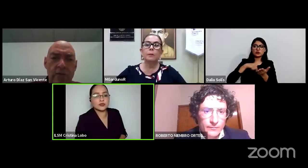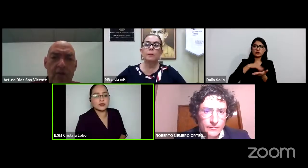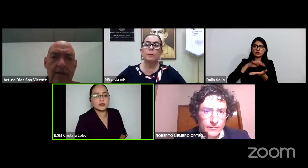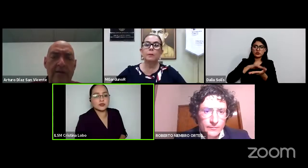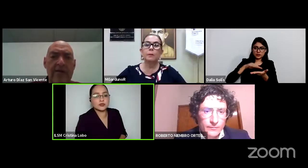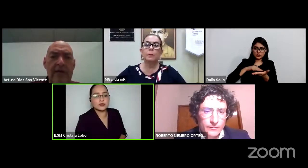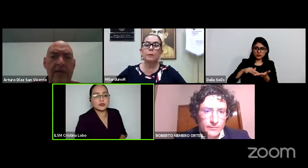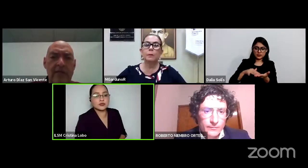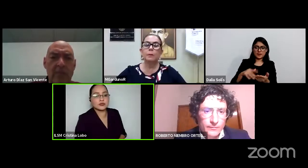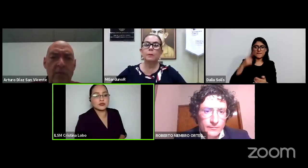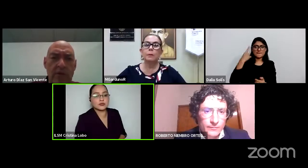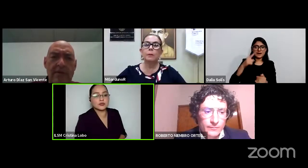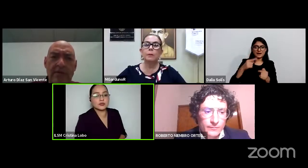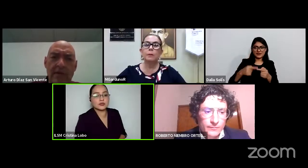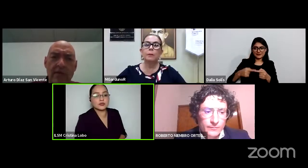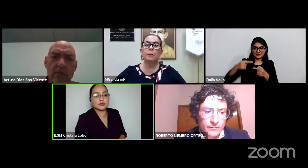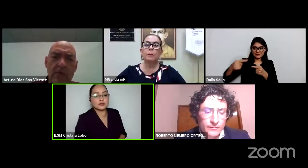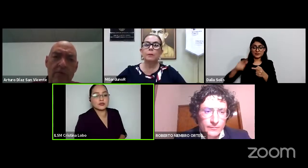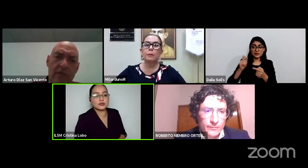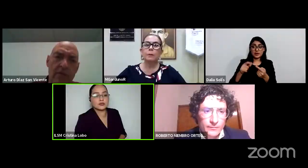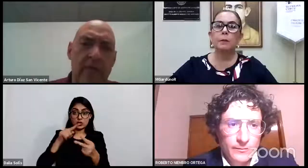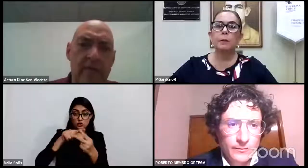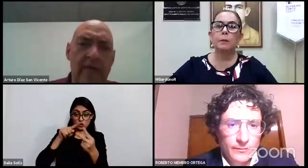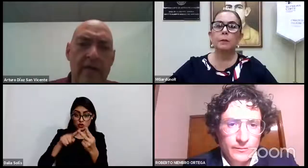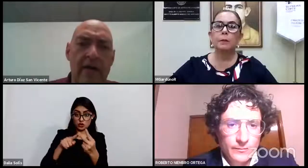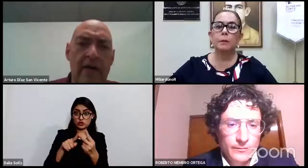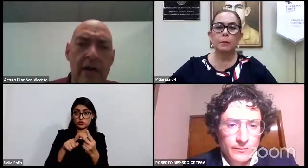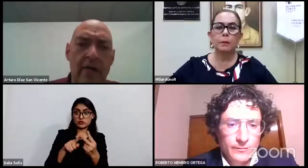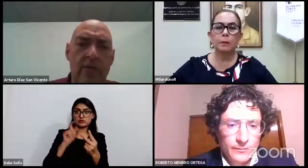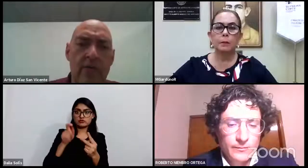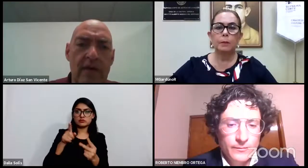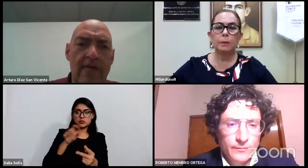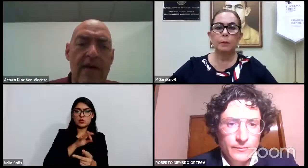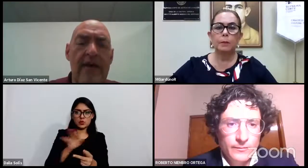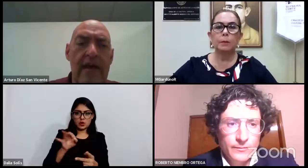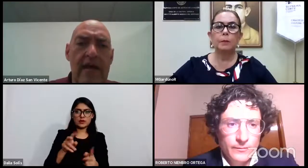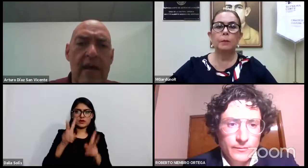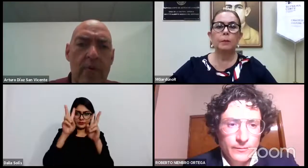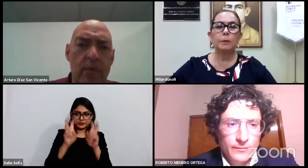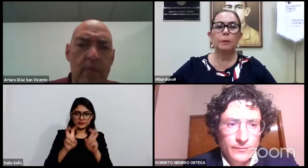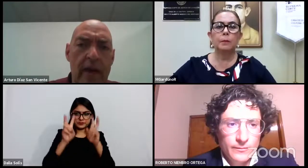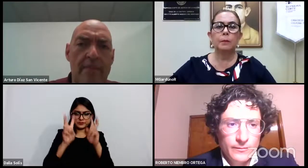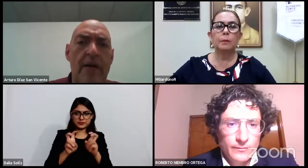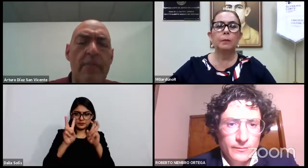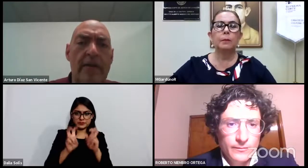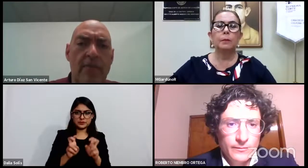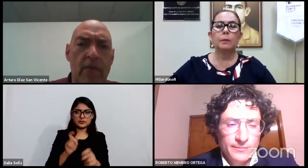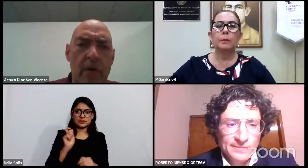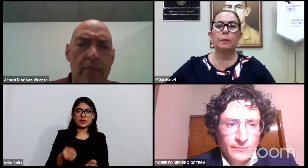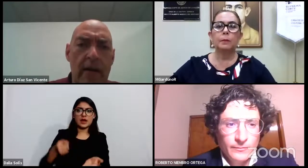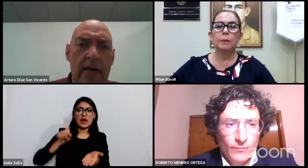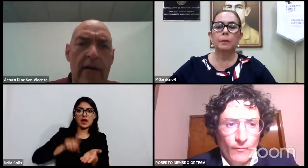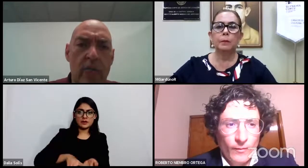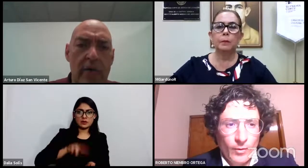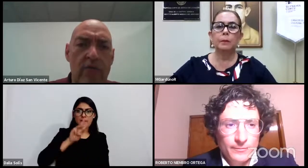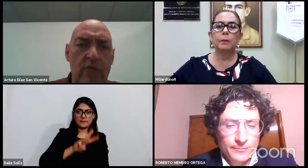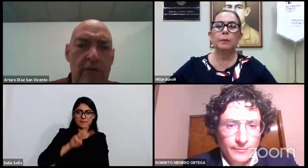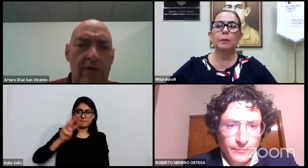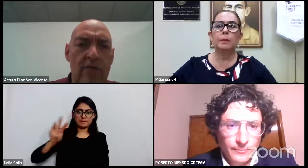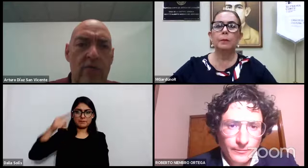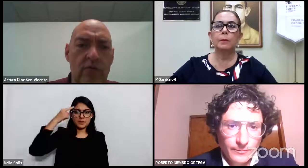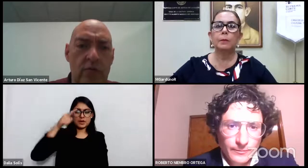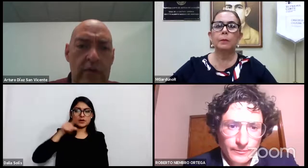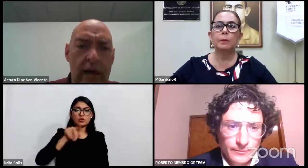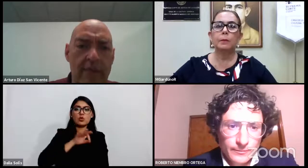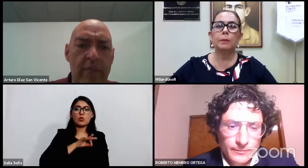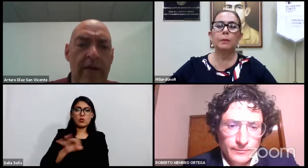primeras lecturas están ya disponibles, están disponibles, bueno, desde hace algunos días en la propia plataforma para que las puedan